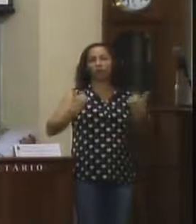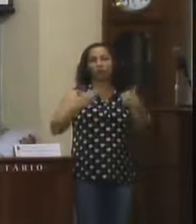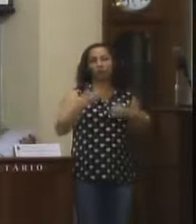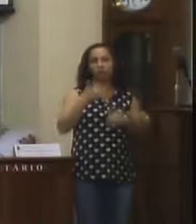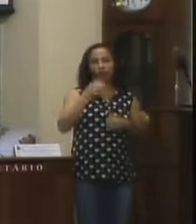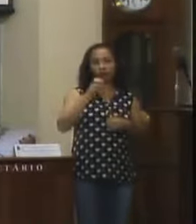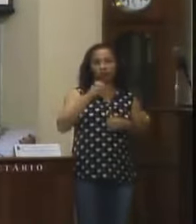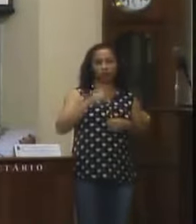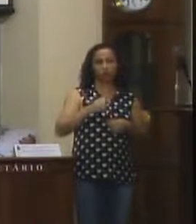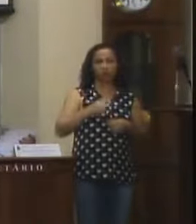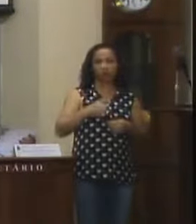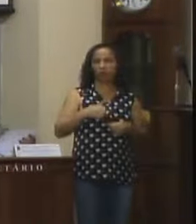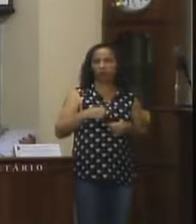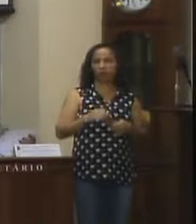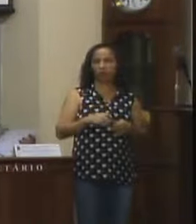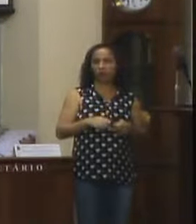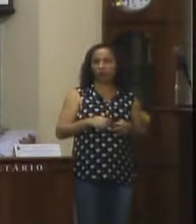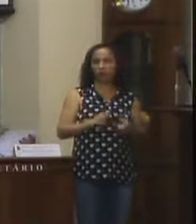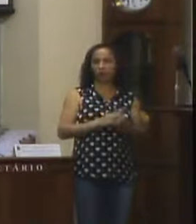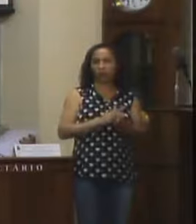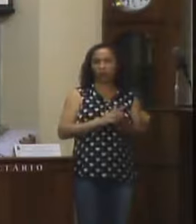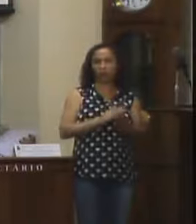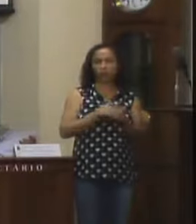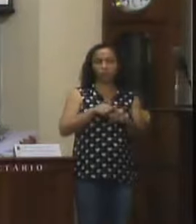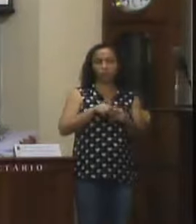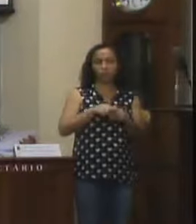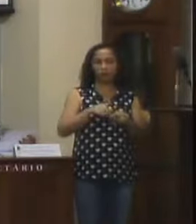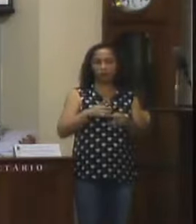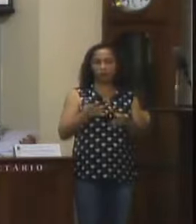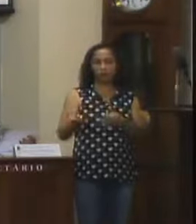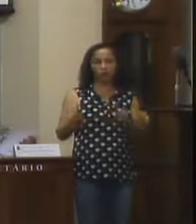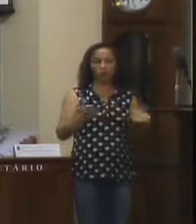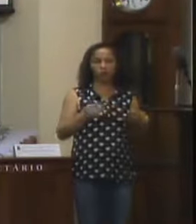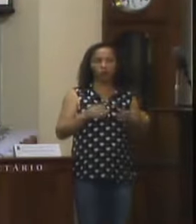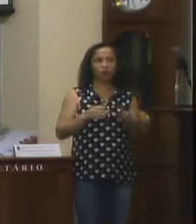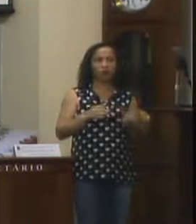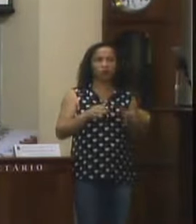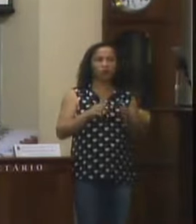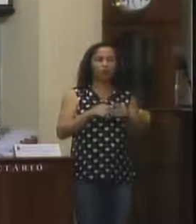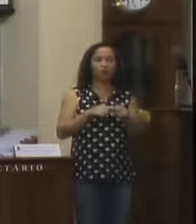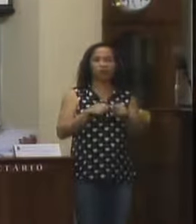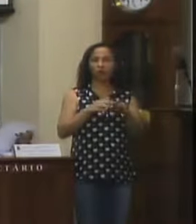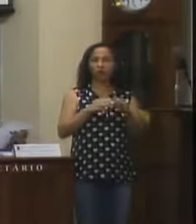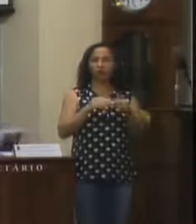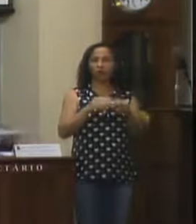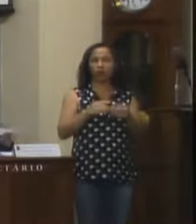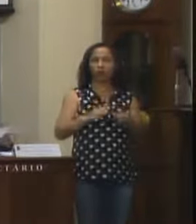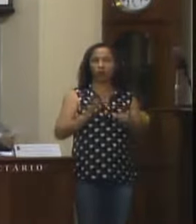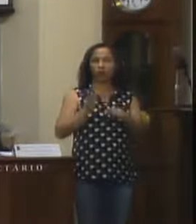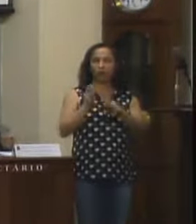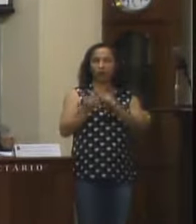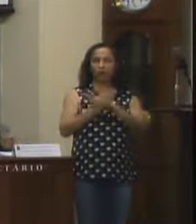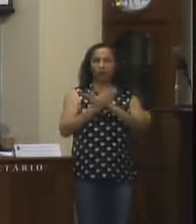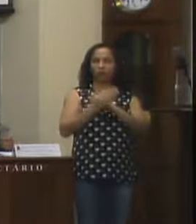2018. Certo que a solicitação será atendida, apresento voto de estima e consideração. Santa Isabel do Rio Preto, 29 de março de